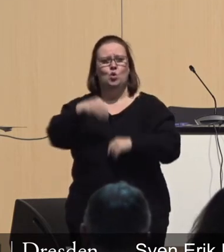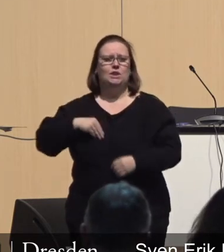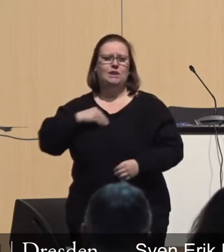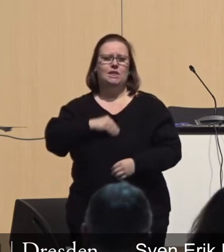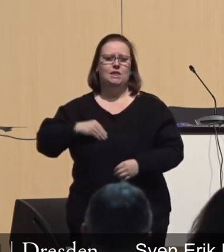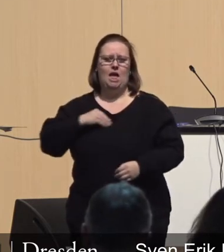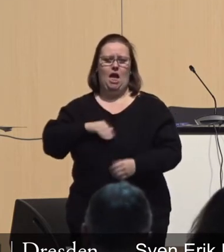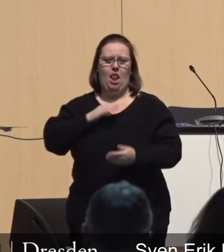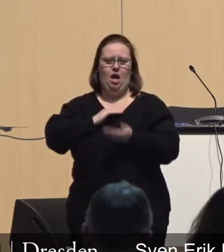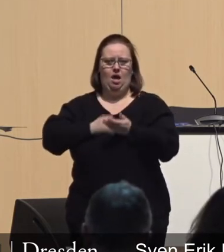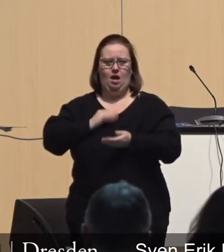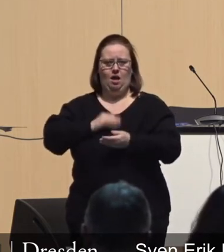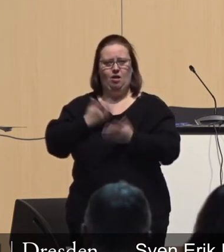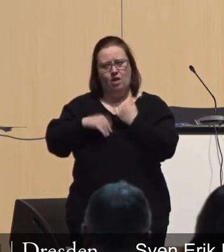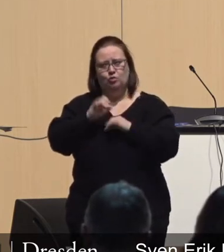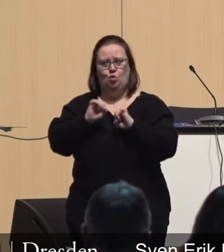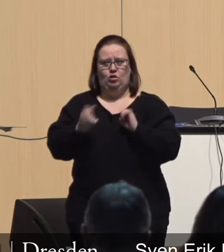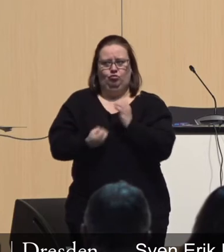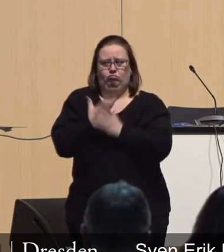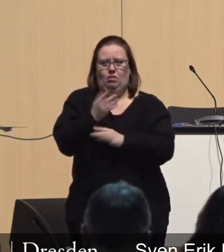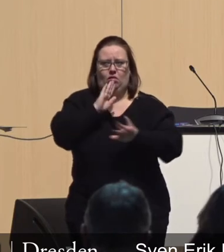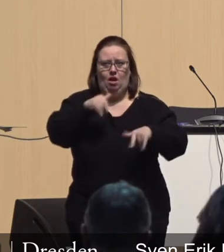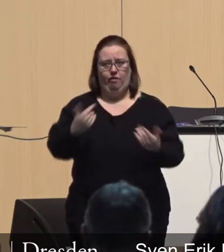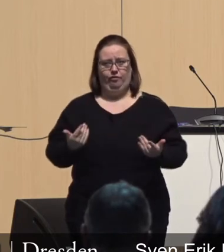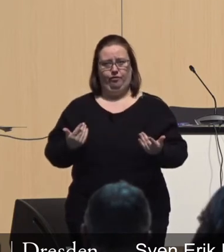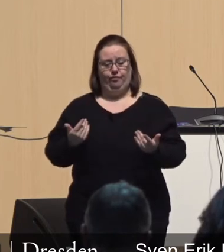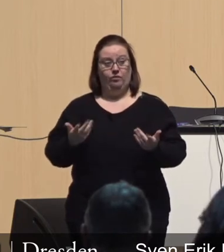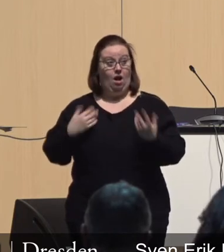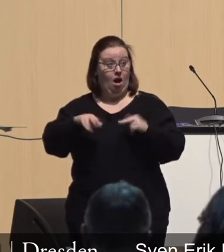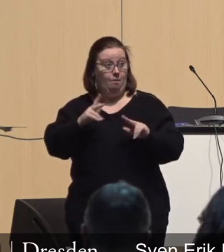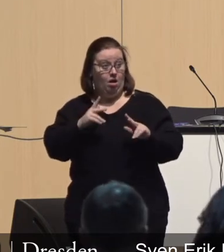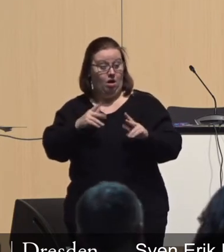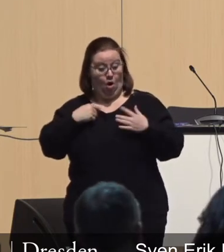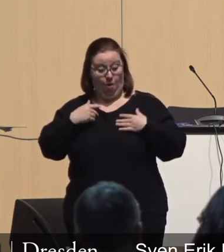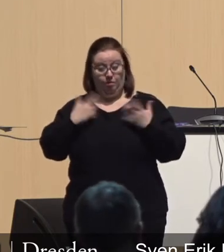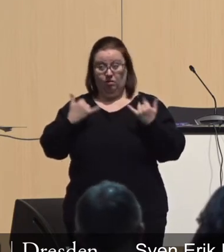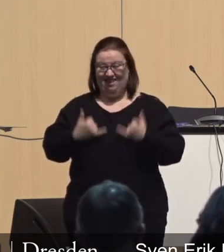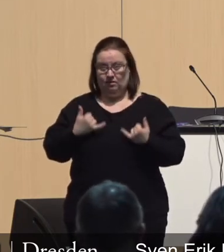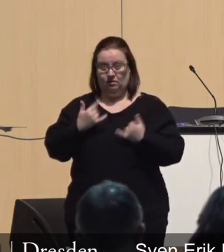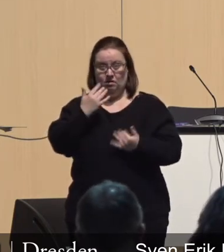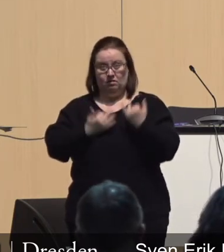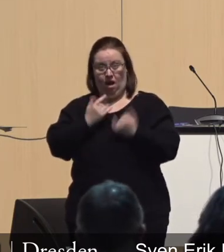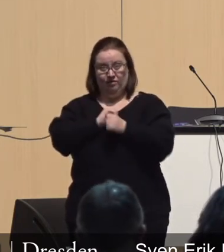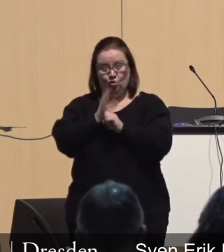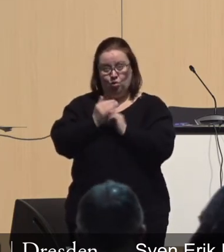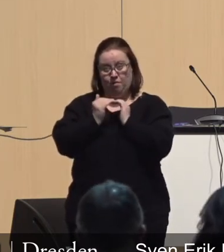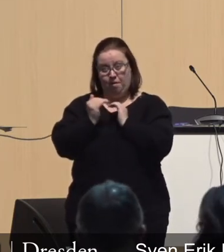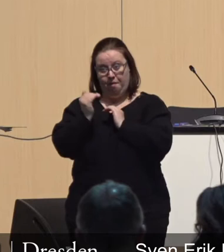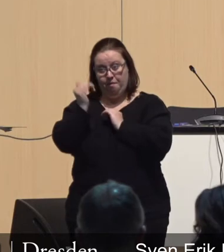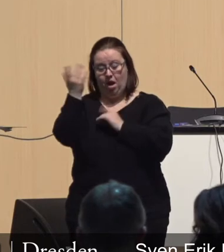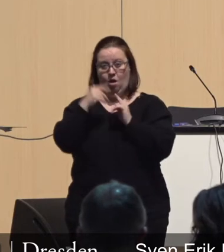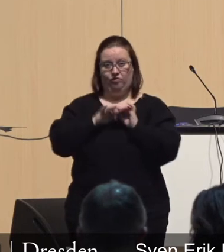gut tun, vielleicht stattfinden könnten. Die Frage, ob das aus den zunehmenden Zahlen, aus